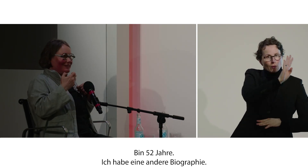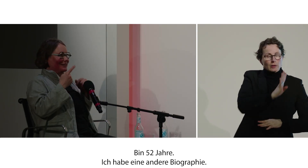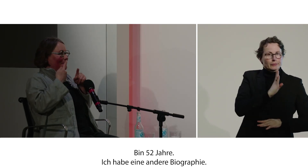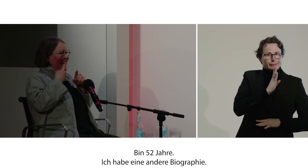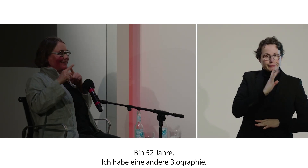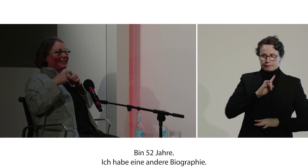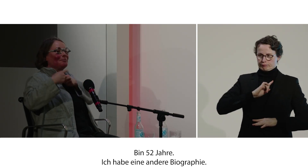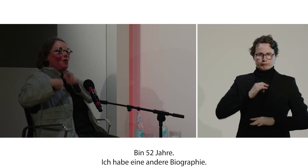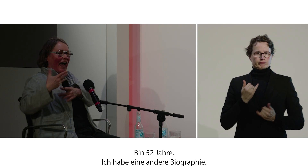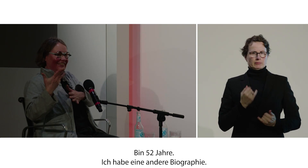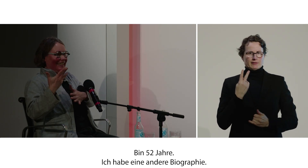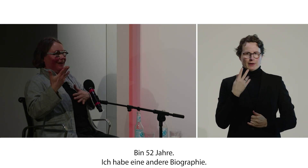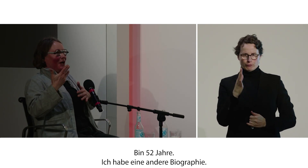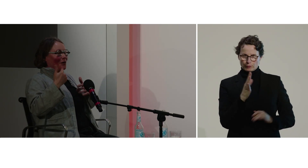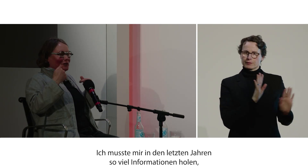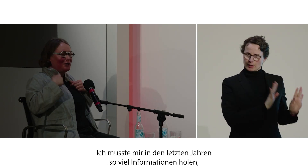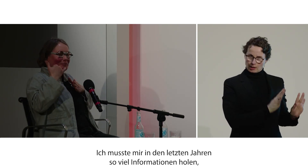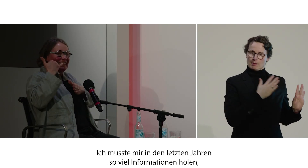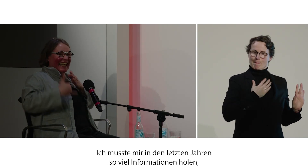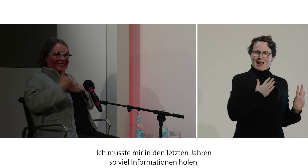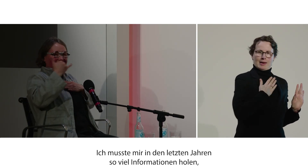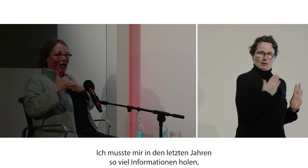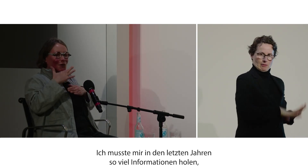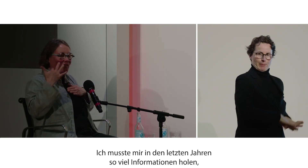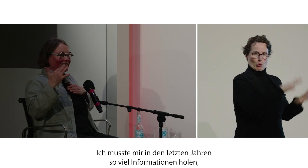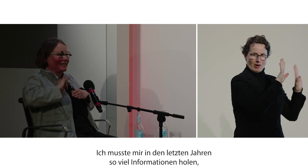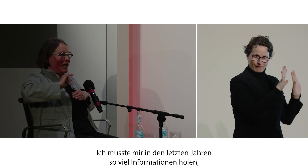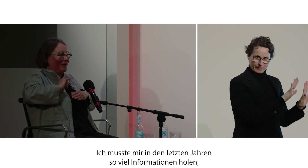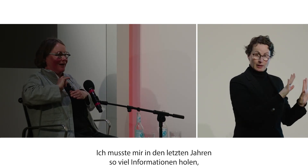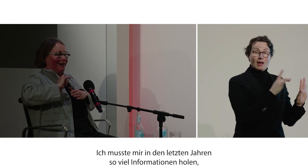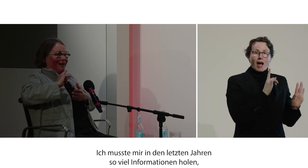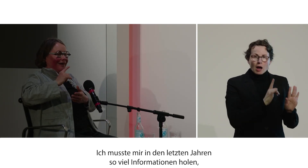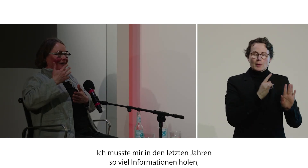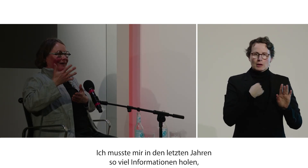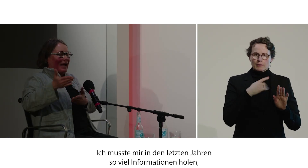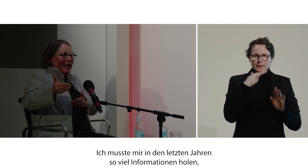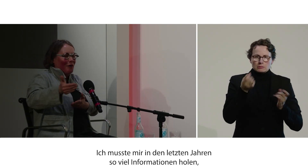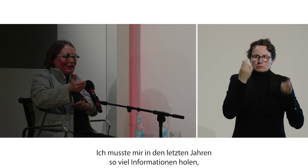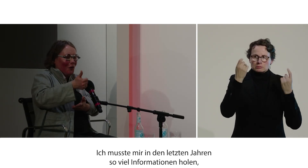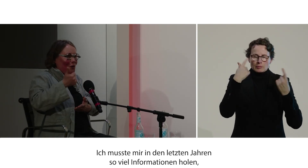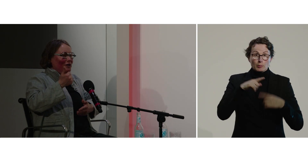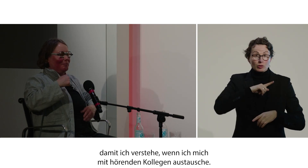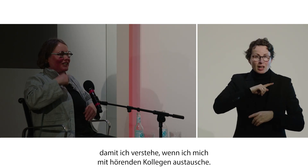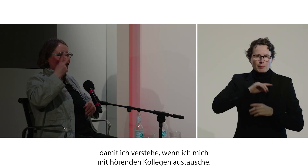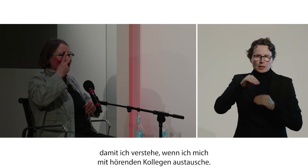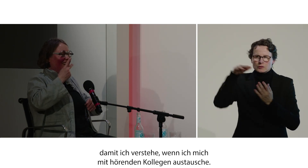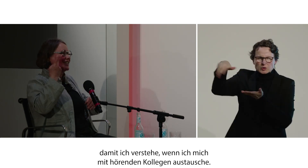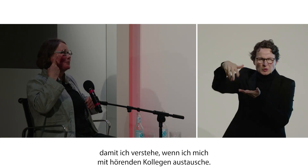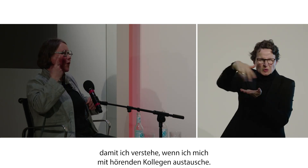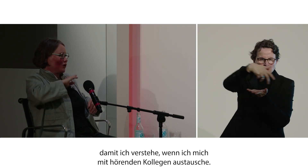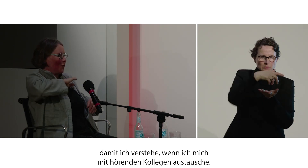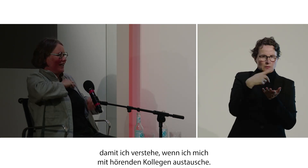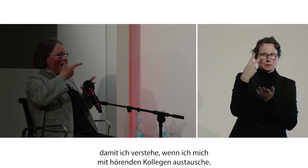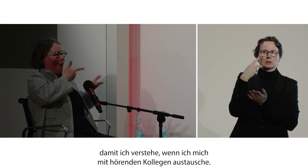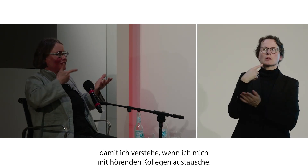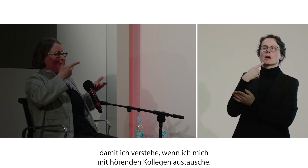52, habe eine ganz andere Biografie. Und ich musste mir in den letzten Jahren so viel selber Informationen holen, damit ich verstehe, wenn